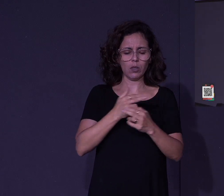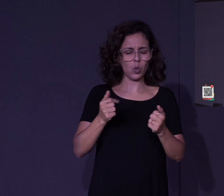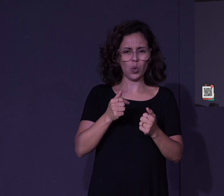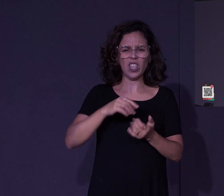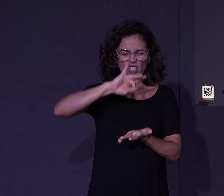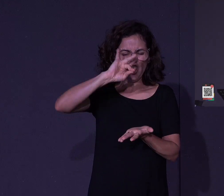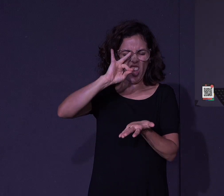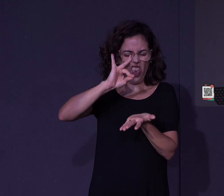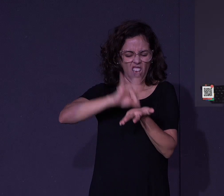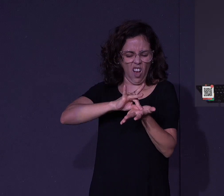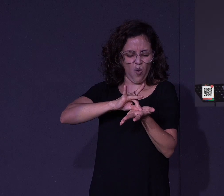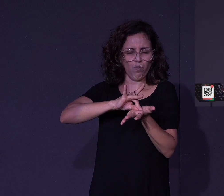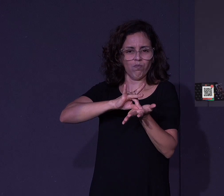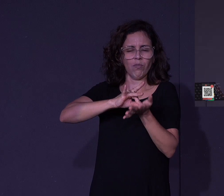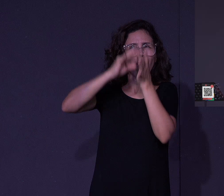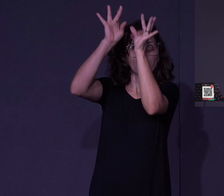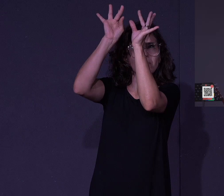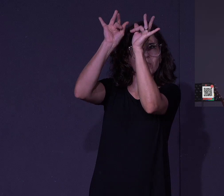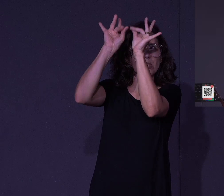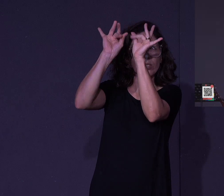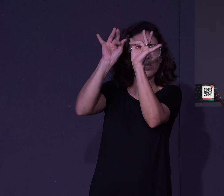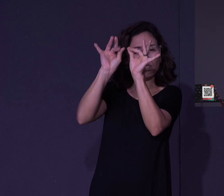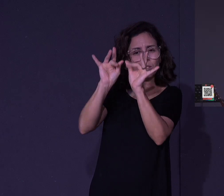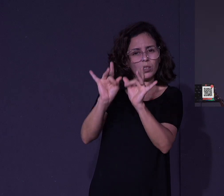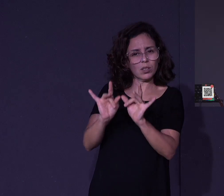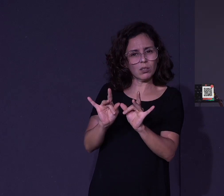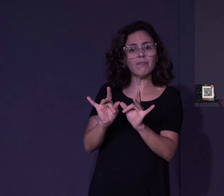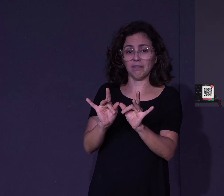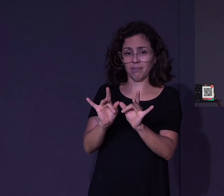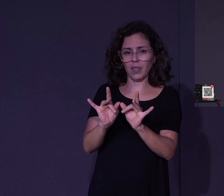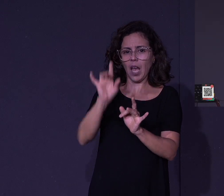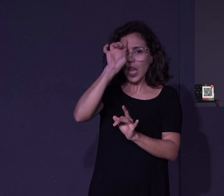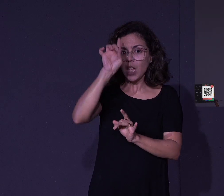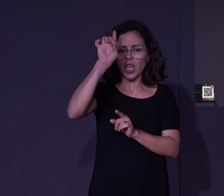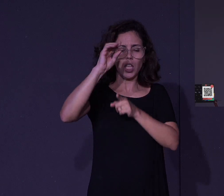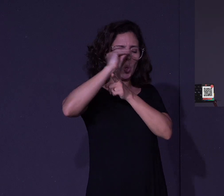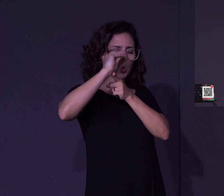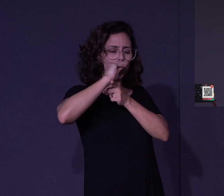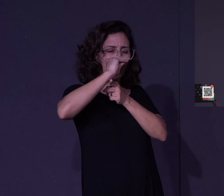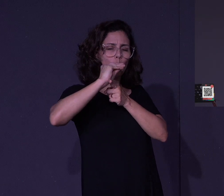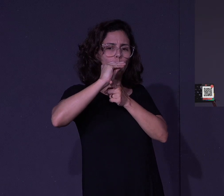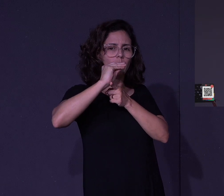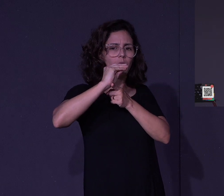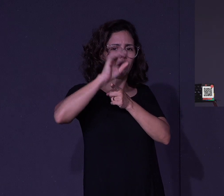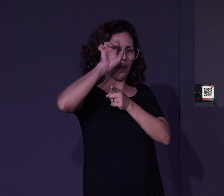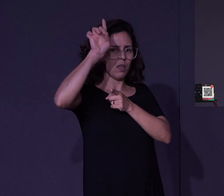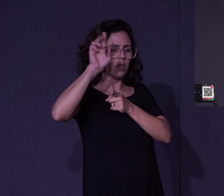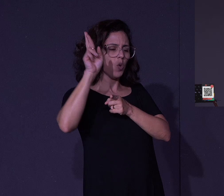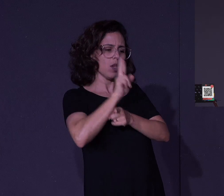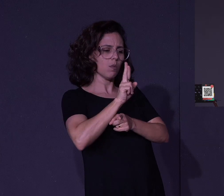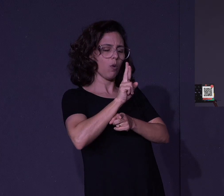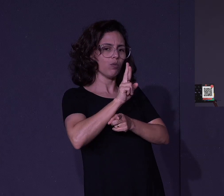aí não tem outra. Ele vem ao teu encontro, Ele cuida, Ele responde. Por isso o autor diz: